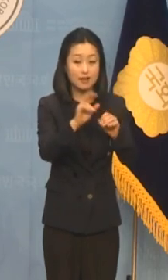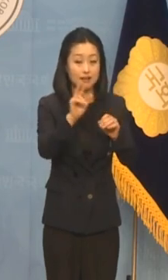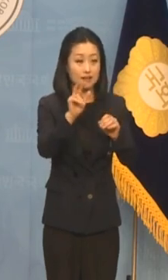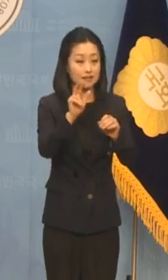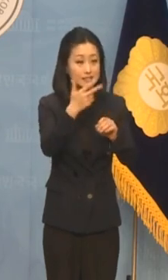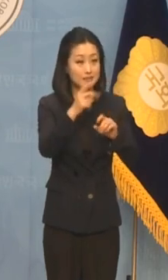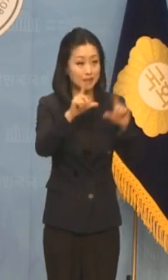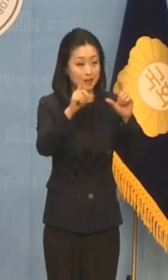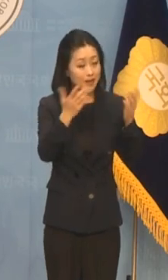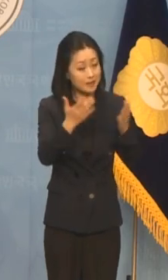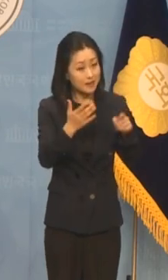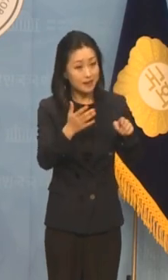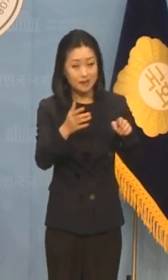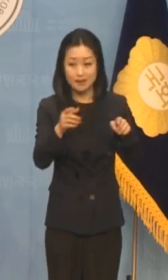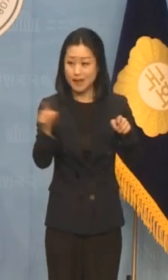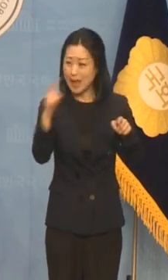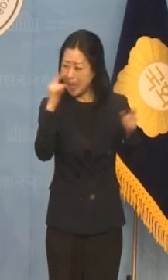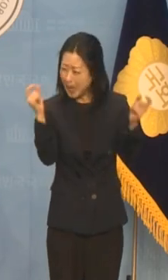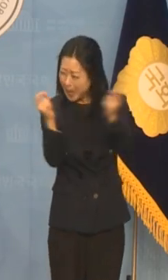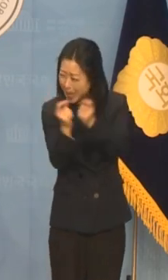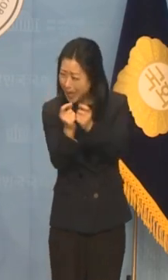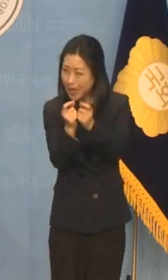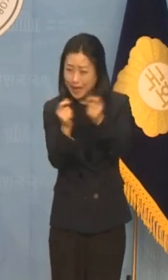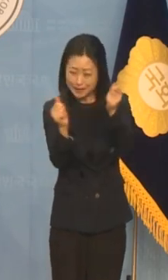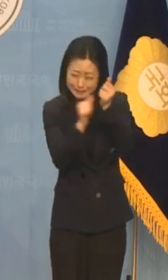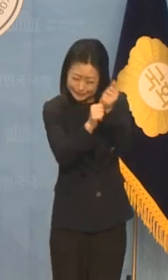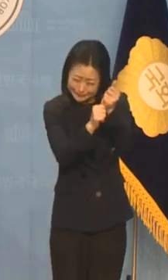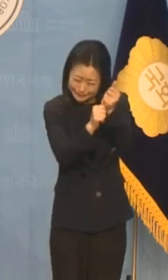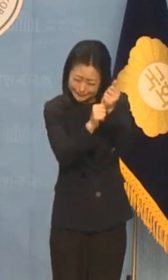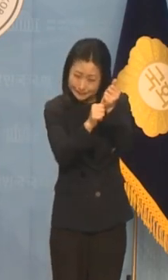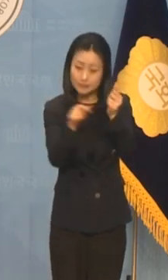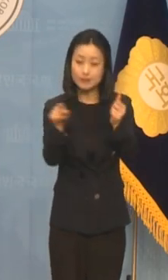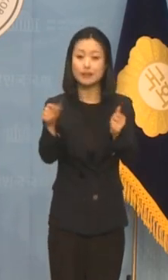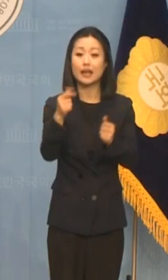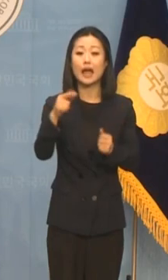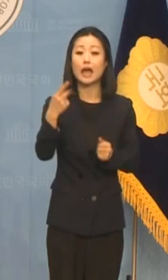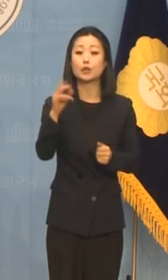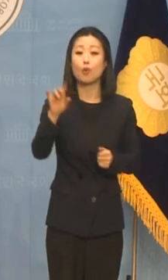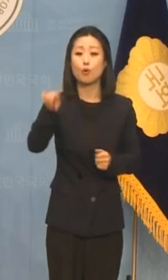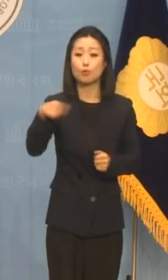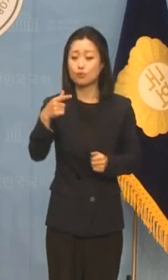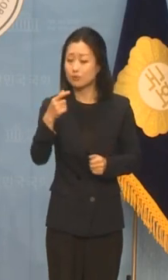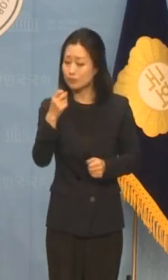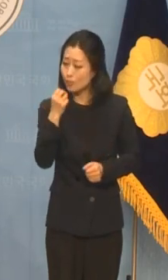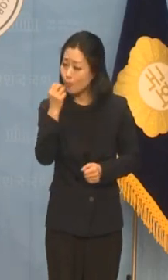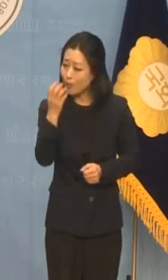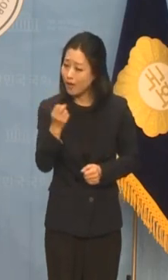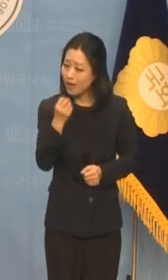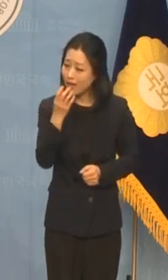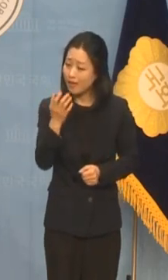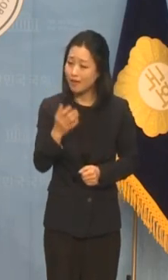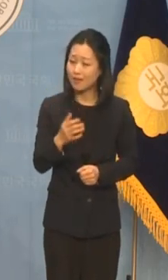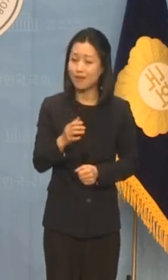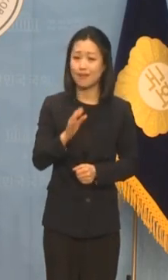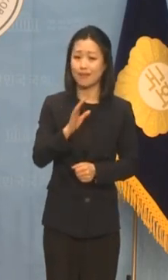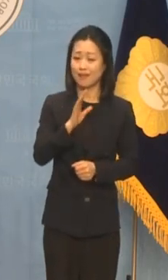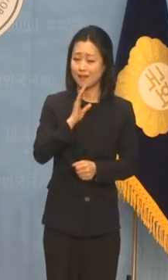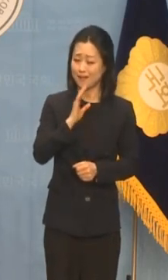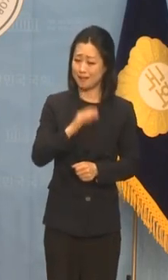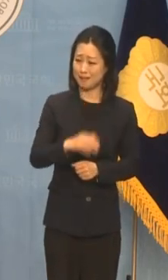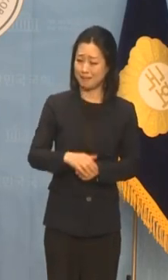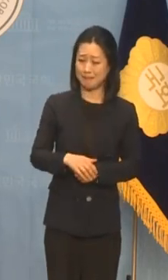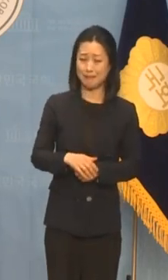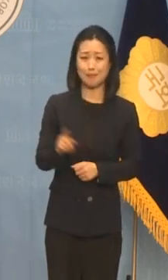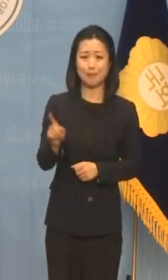그것도 심지어 황태자라고 아지 불렸던 한동훈 위원장의 고백 치고는 너무 비루하고